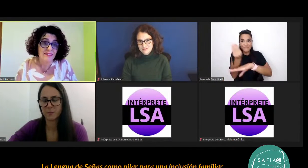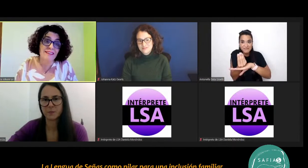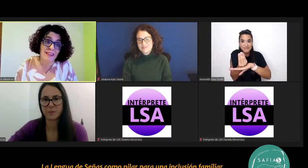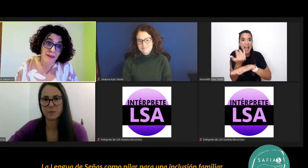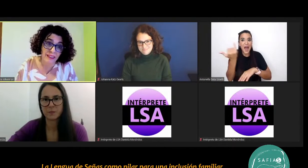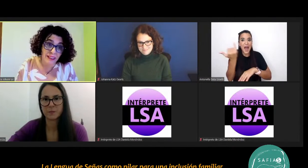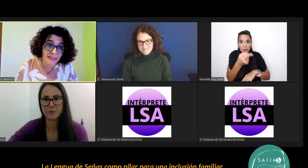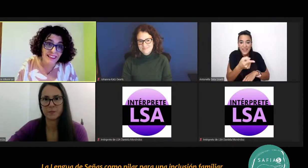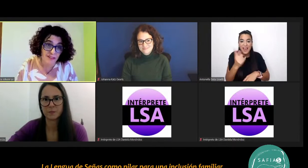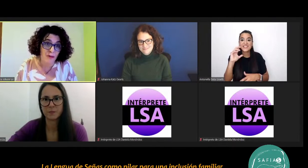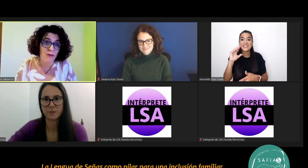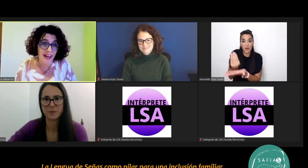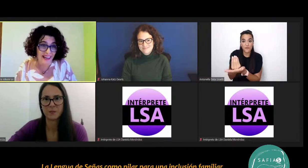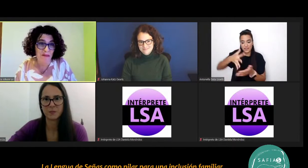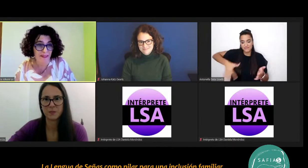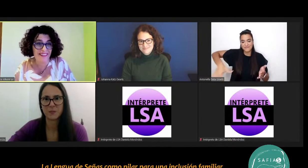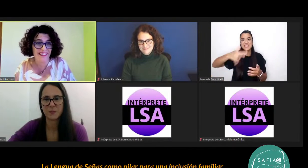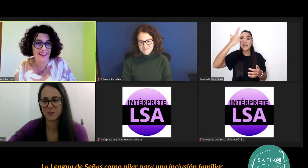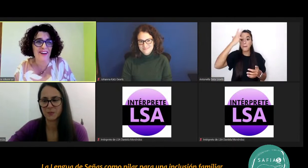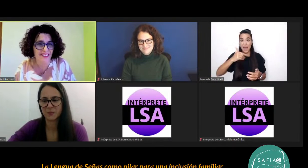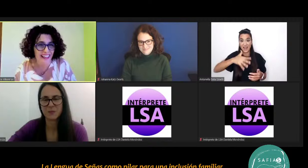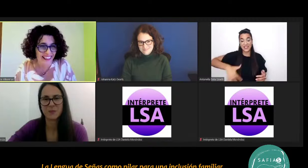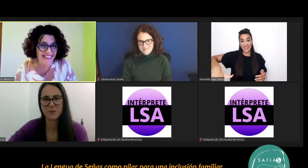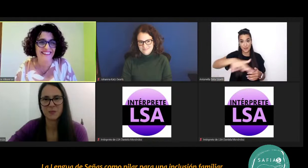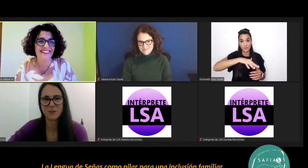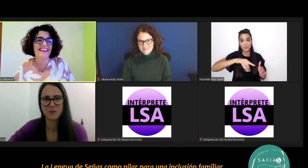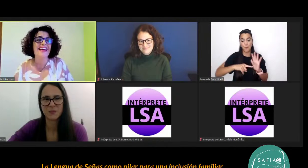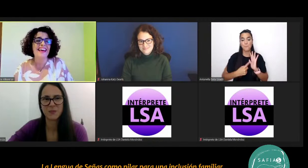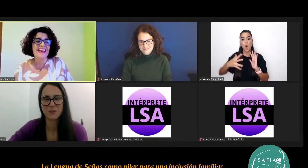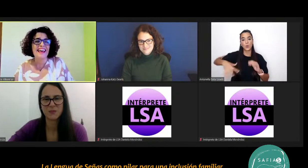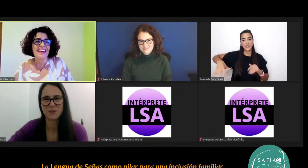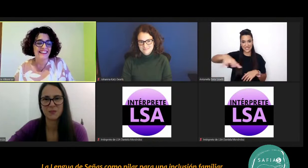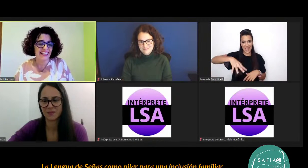Safías está en San Martín, que es un lugar en la provincia de Buenos Aires,